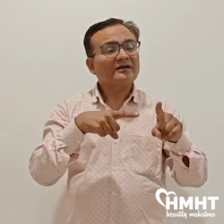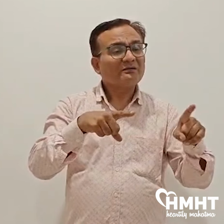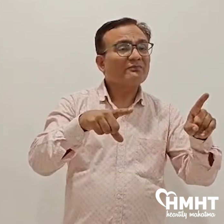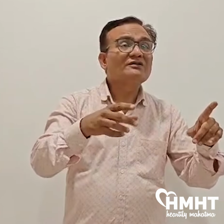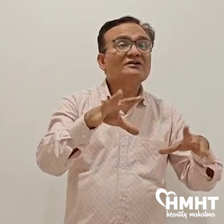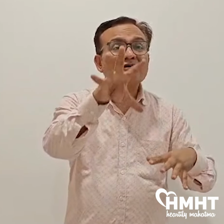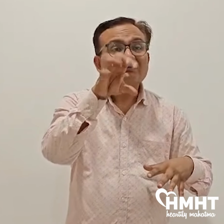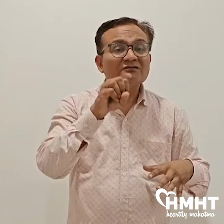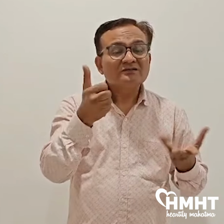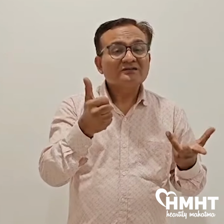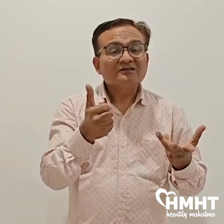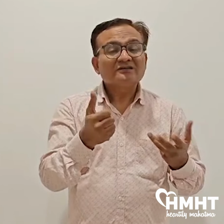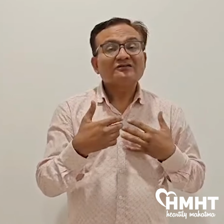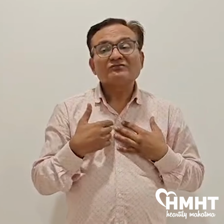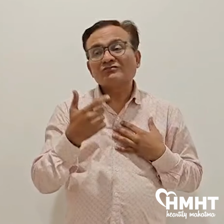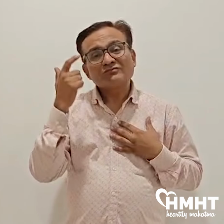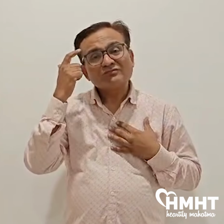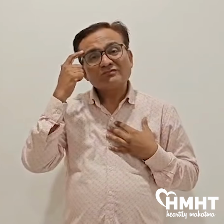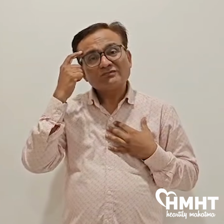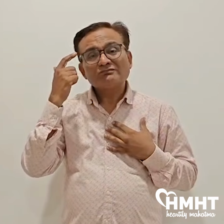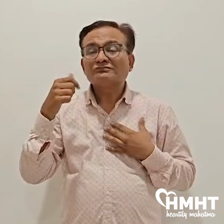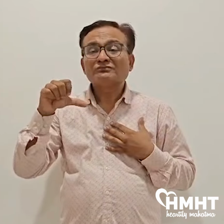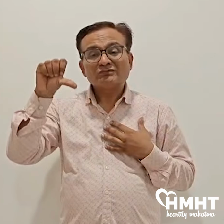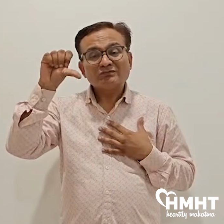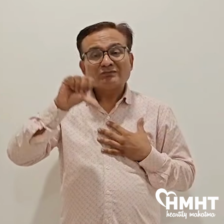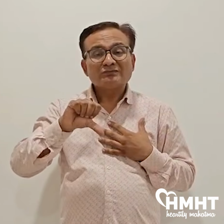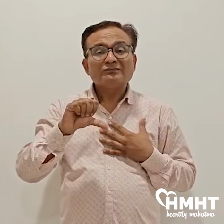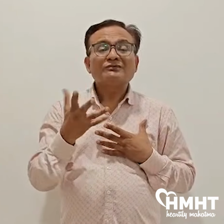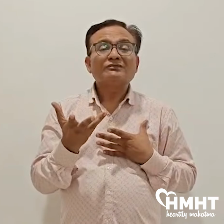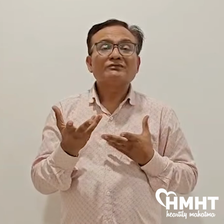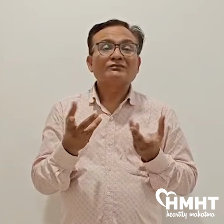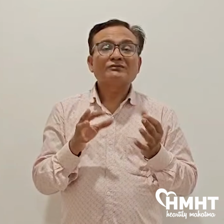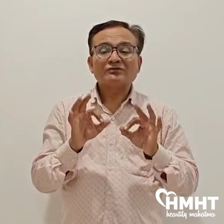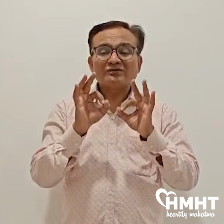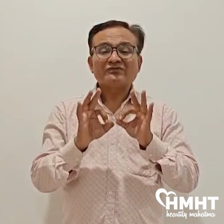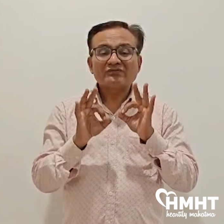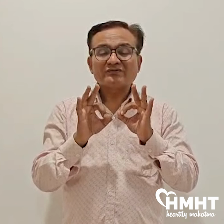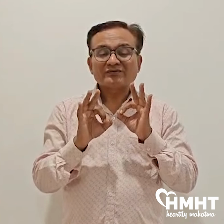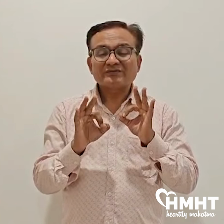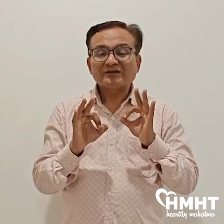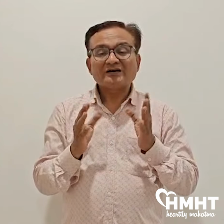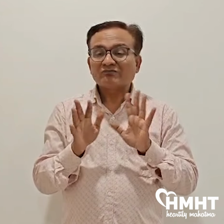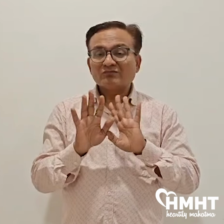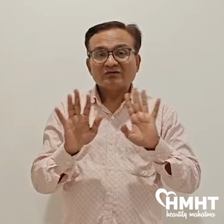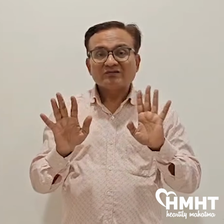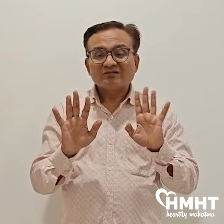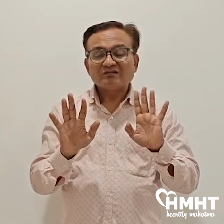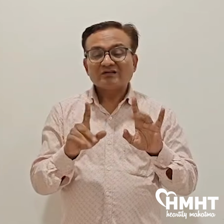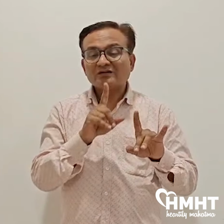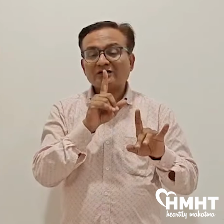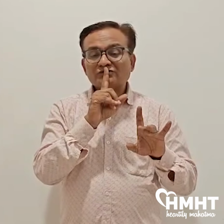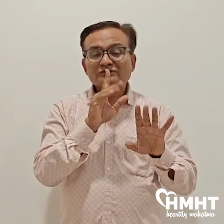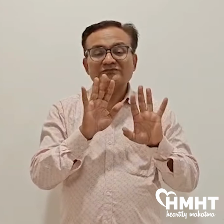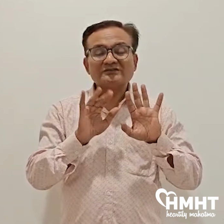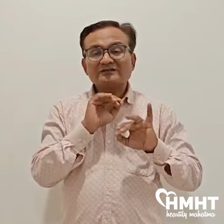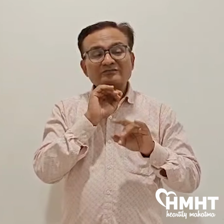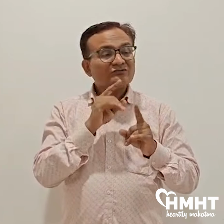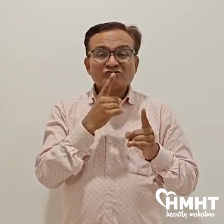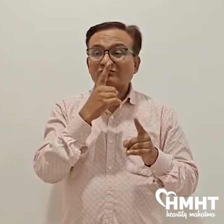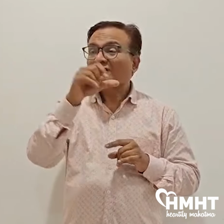નથી. ઘણા ધંધામાં જોયું હોય ને તો નુકસાન જ થયા કરે, 1 વર્ષ 2 વર્ષ. એટલે અમે શું છે ભાઈ, આ બધા નુકસાન થાય છે એટલે